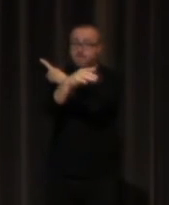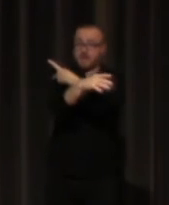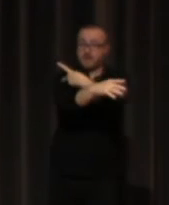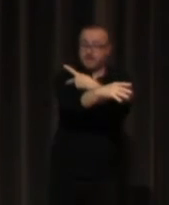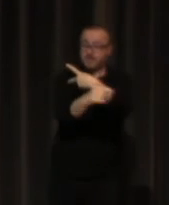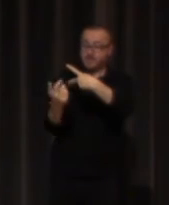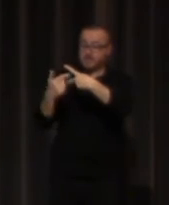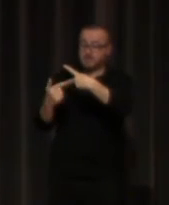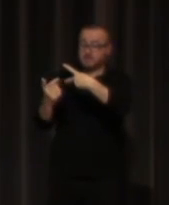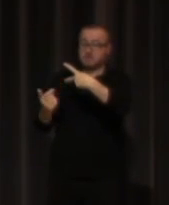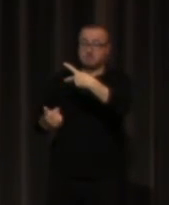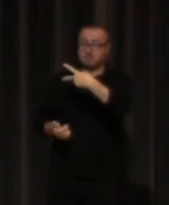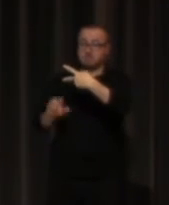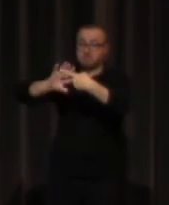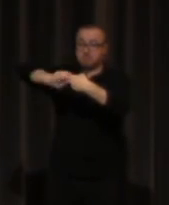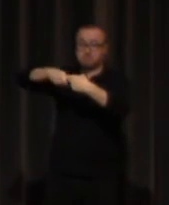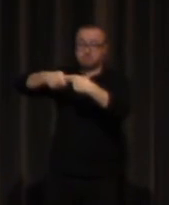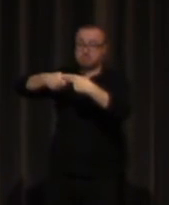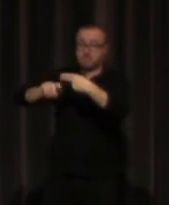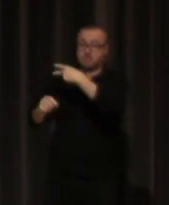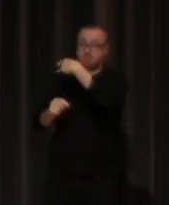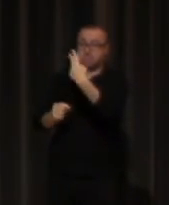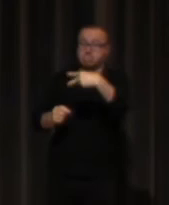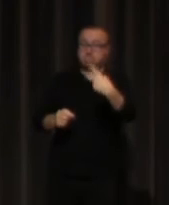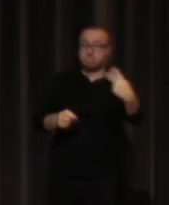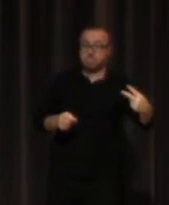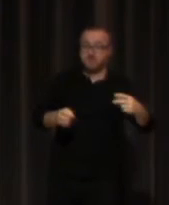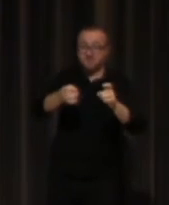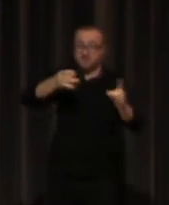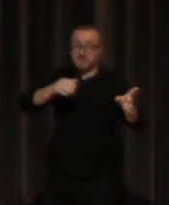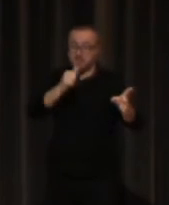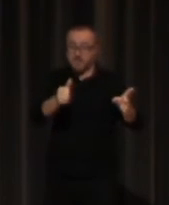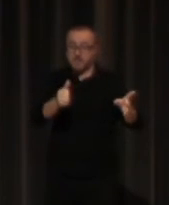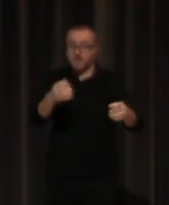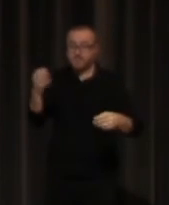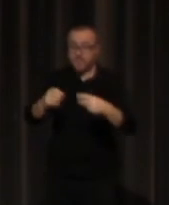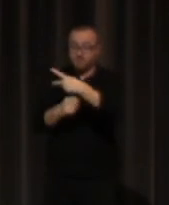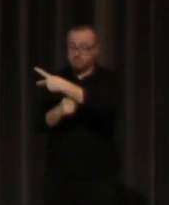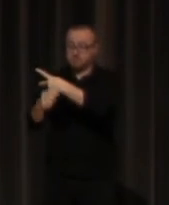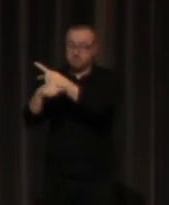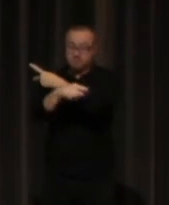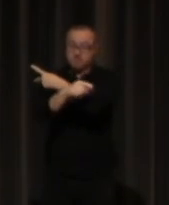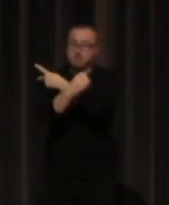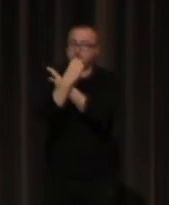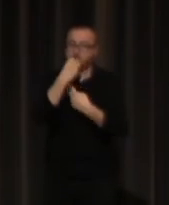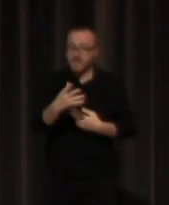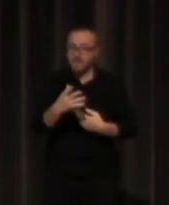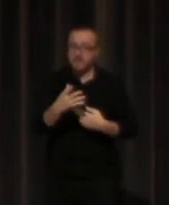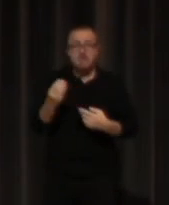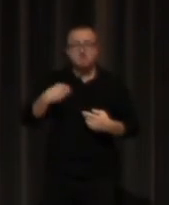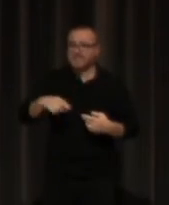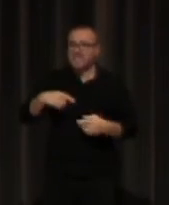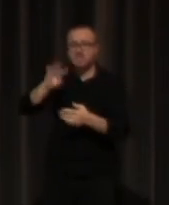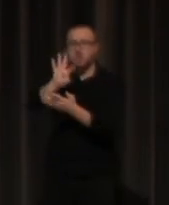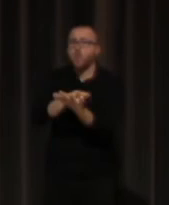En canvi, si fas una fletxa, un nen que fa una fletxa i no li posa res al darrere, doncs aquella fletxa farà així i no arribarà. Per això la poesia